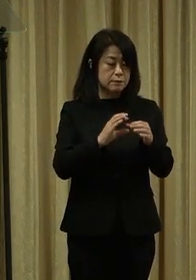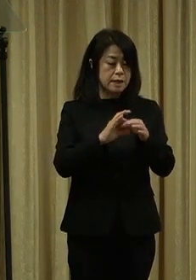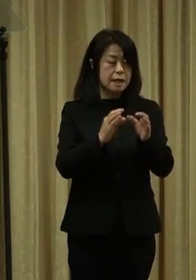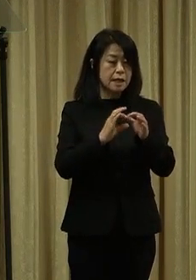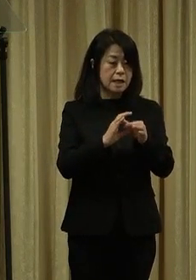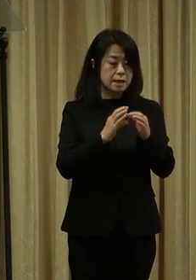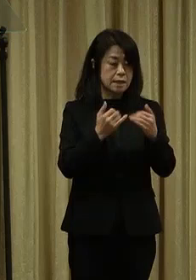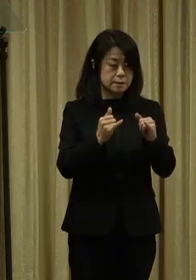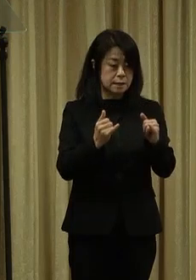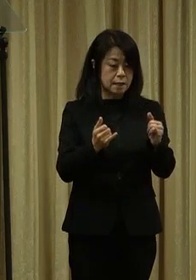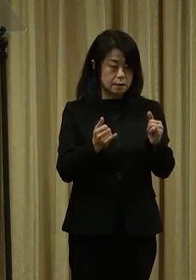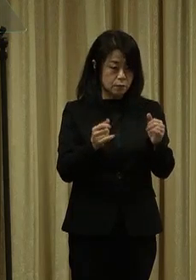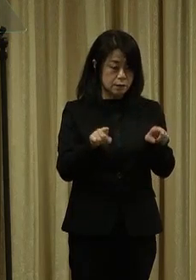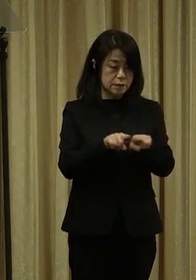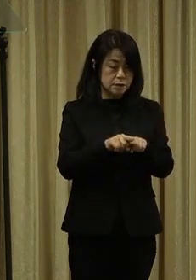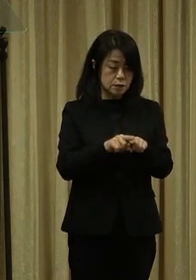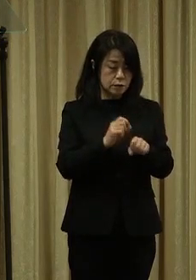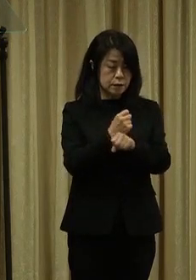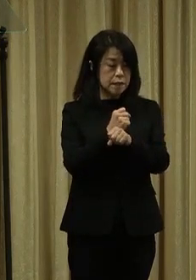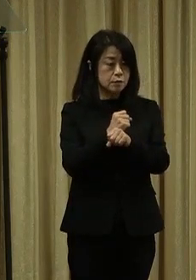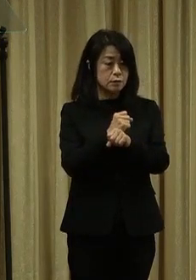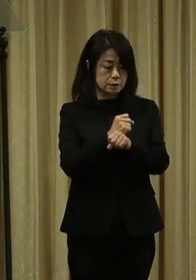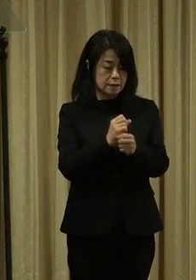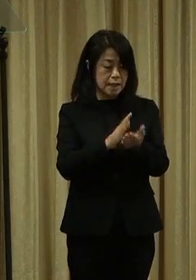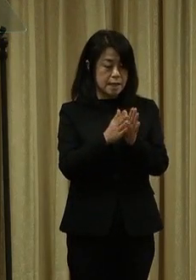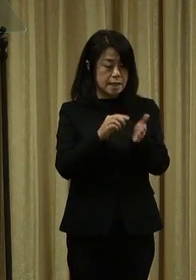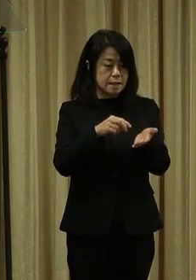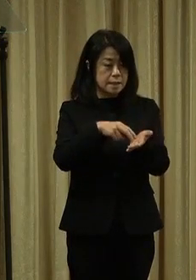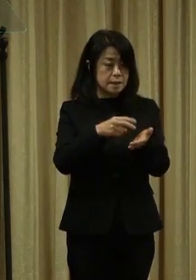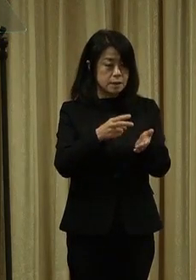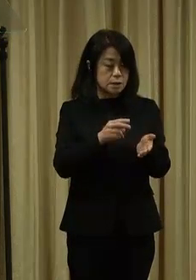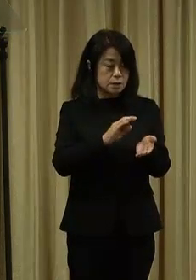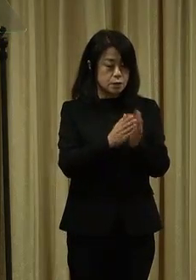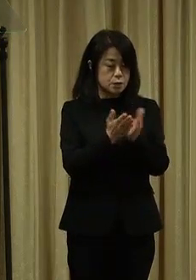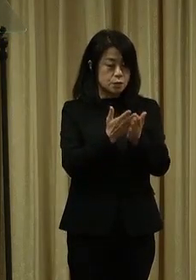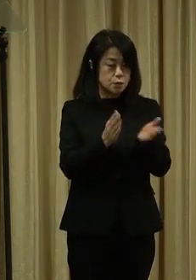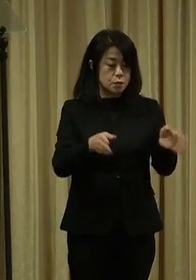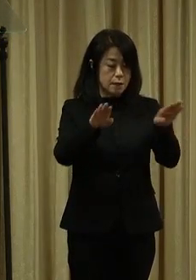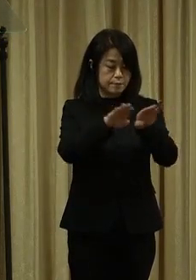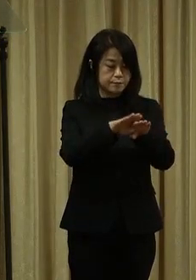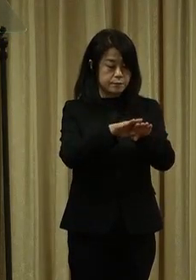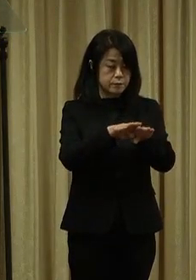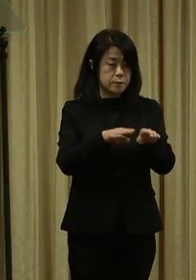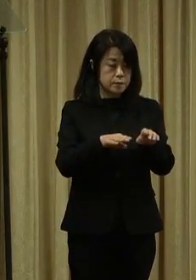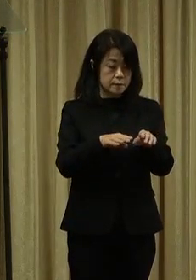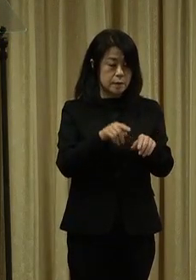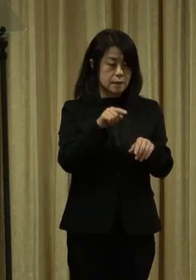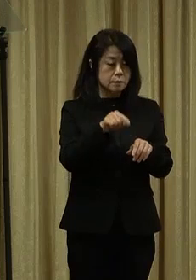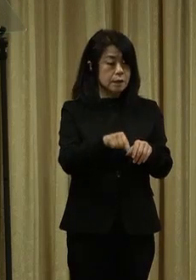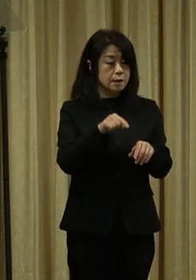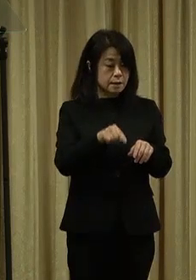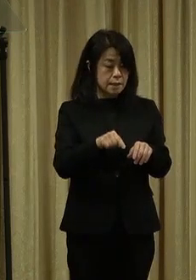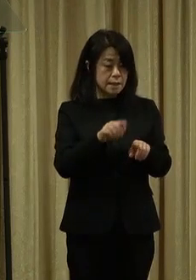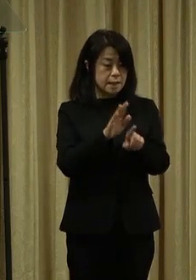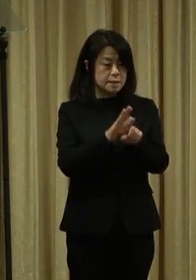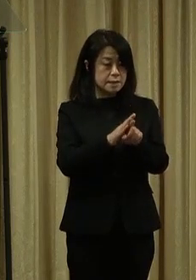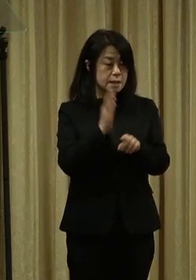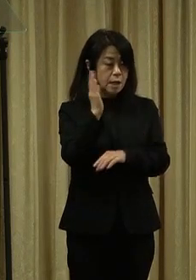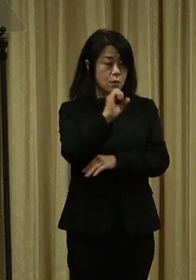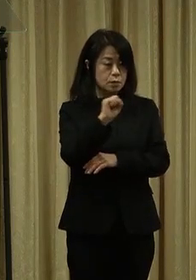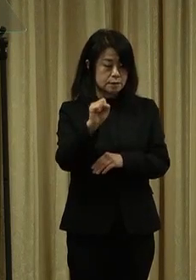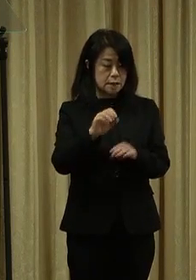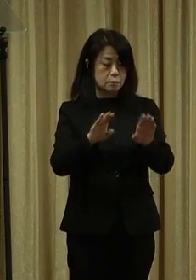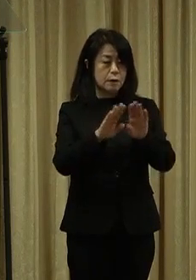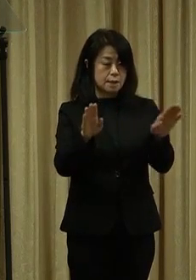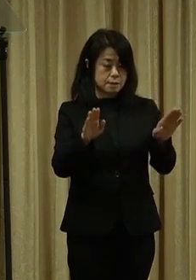えて議論検討を行うほか県立図書館において中高生を対象とした探究学習支援講座の開催や